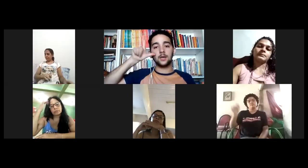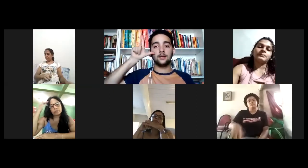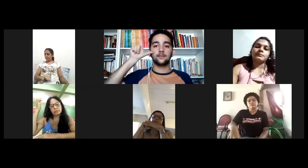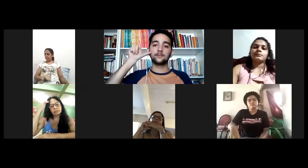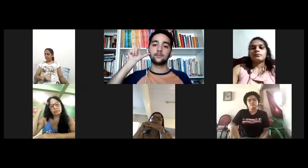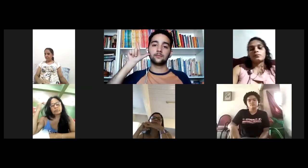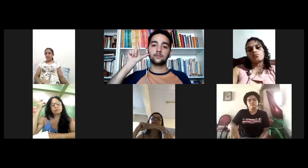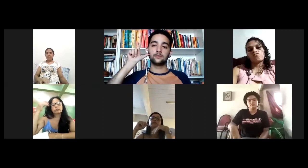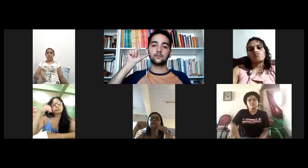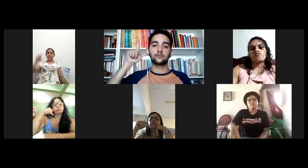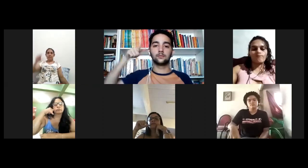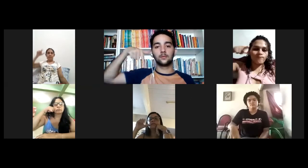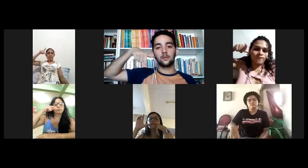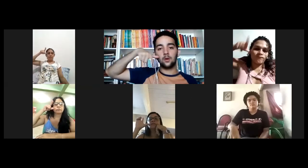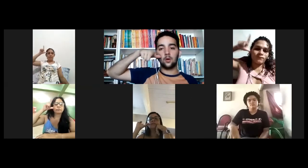Ontem.